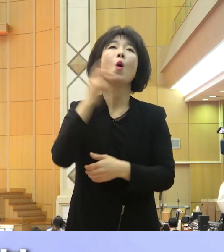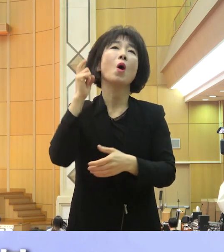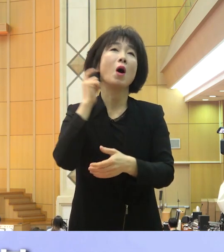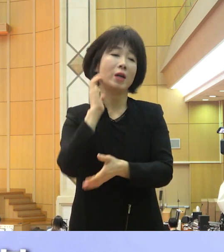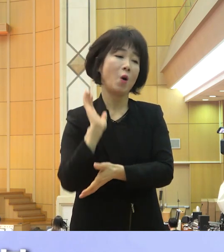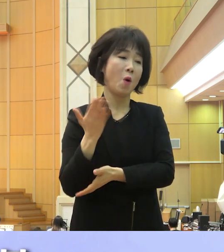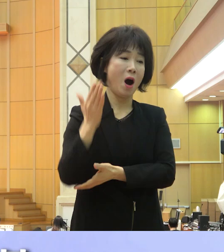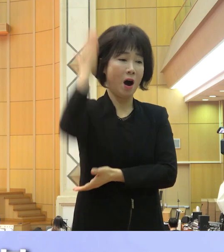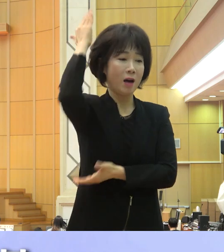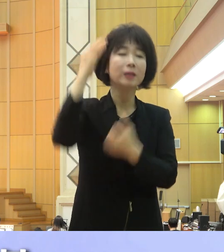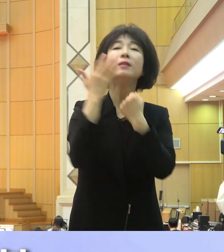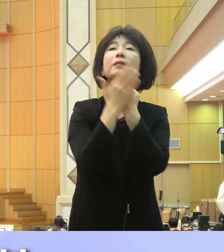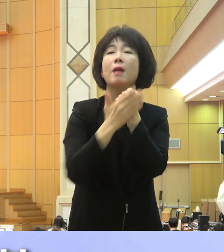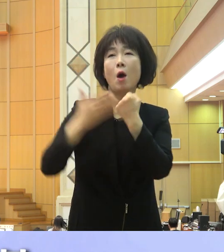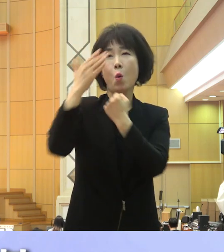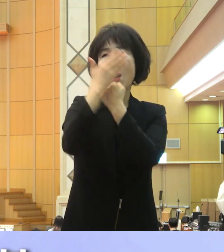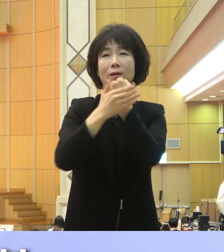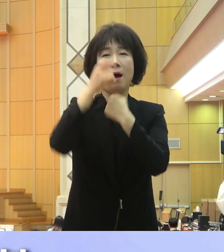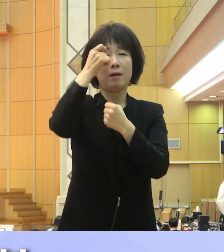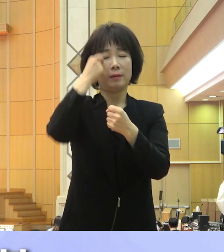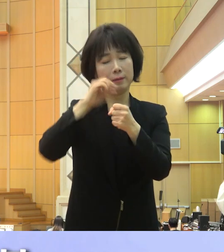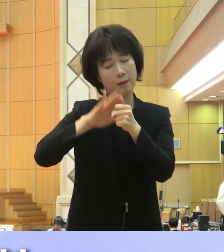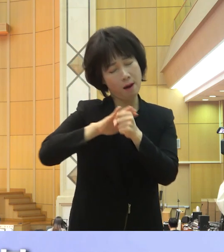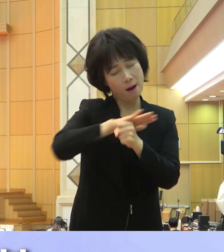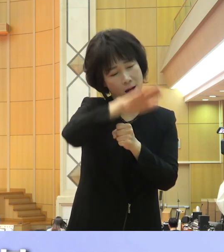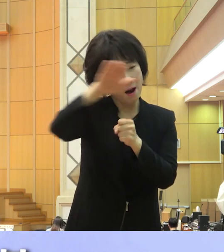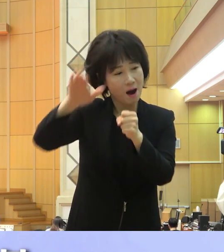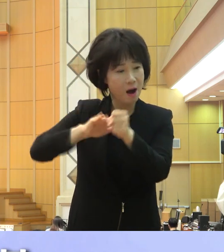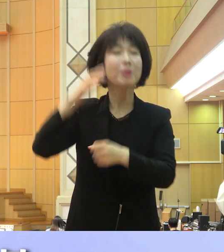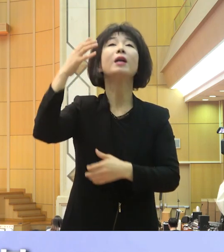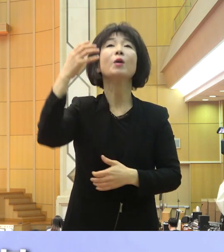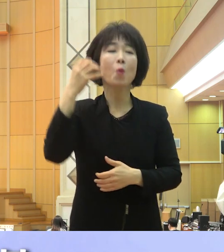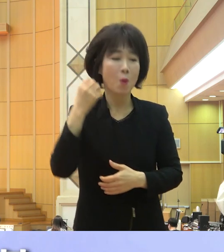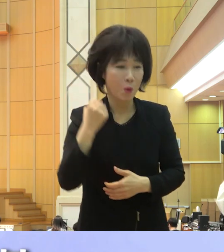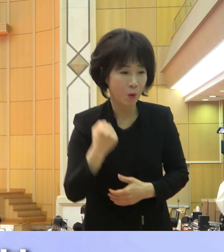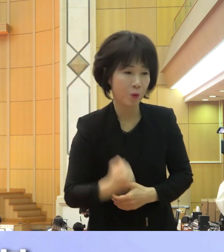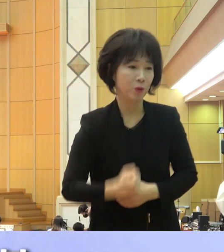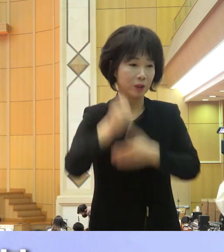또 영광 은혜와 자비도